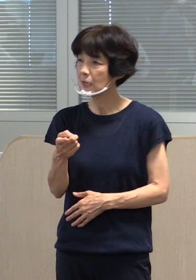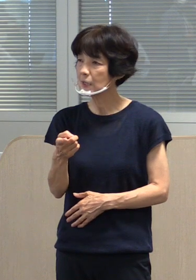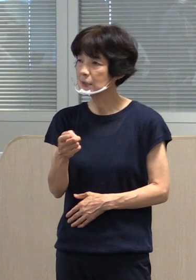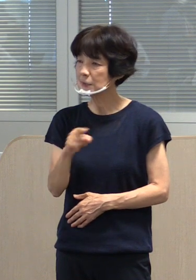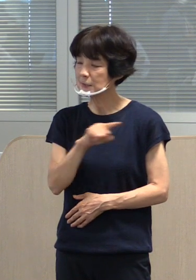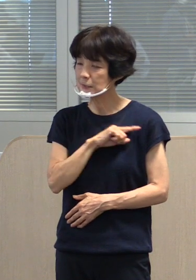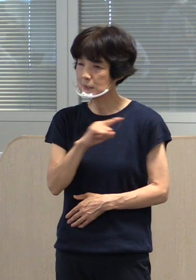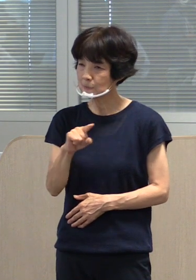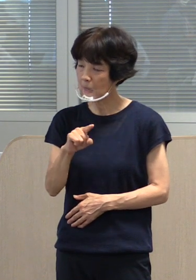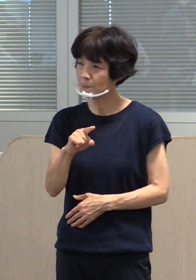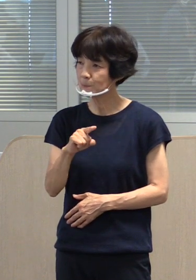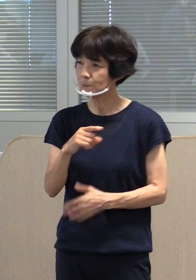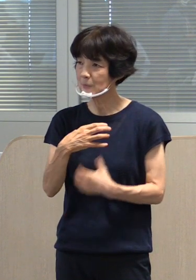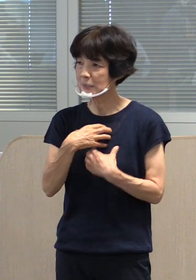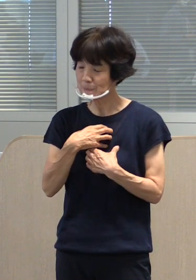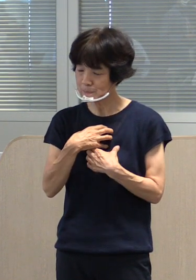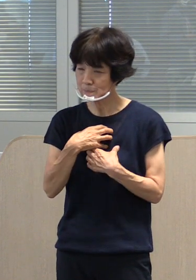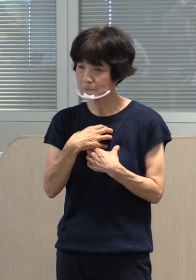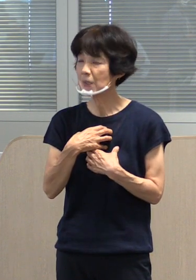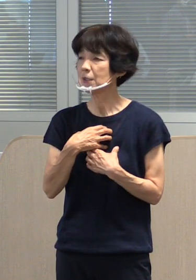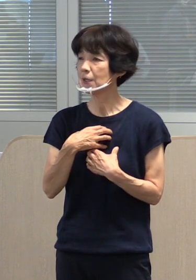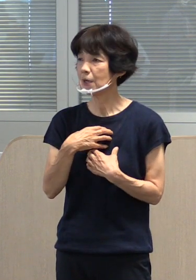あ、心配ですね、